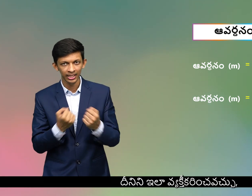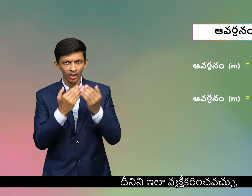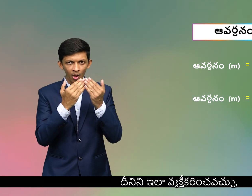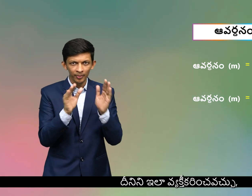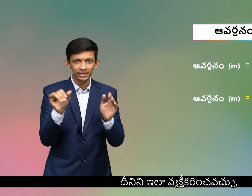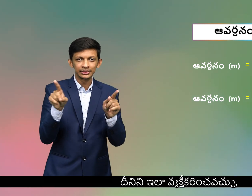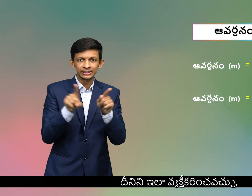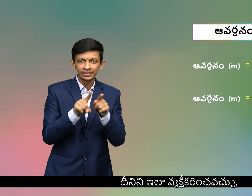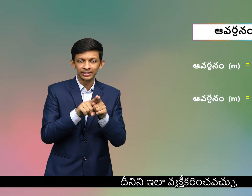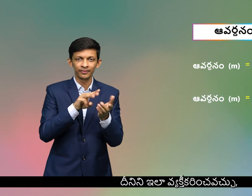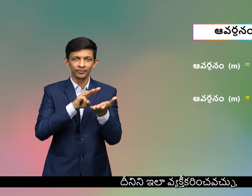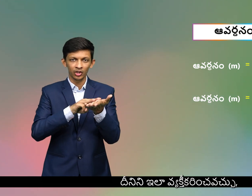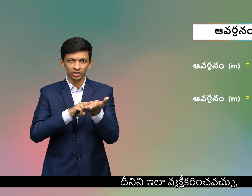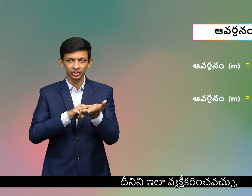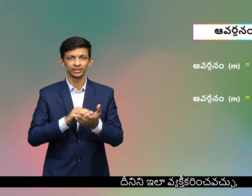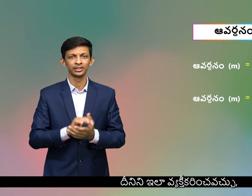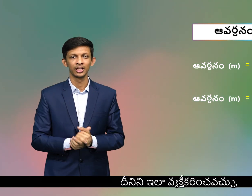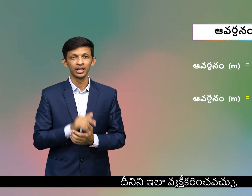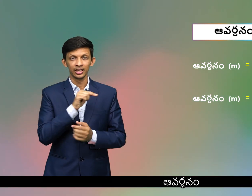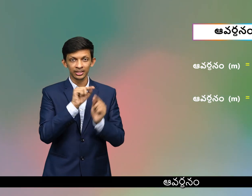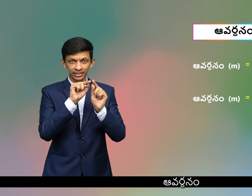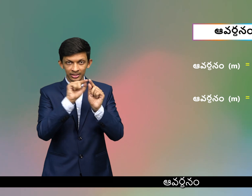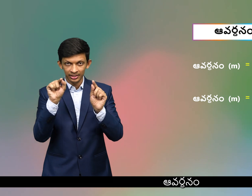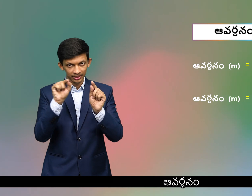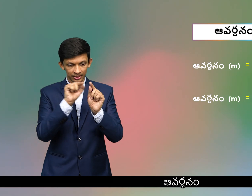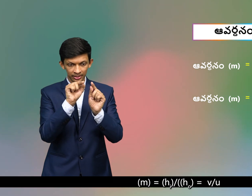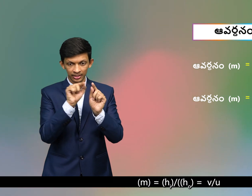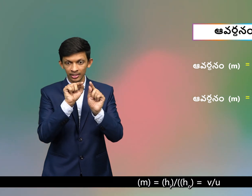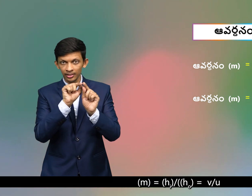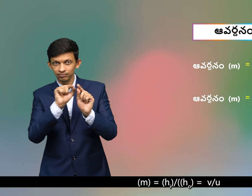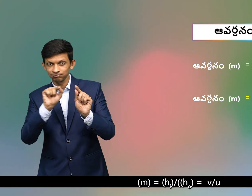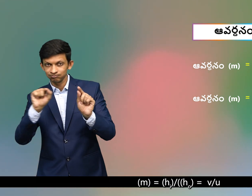దీనిని ఇలా వ్యక్తీకరించవచ్చు. ఆవర్ధనం m